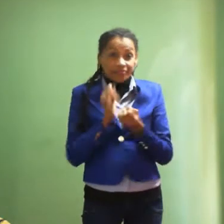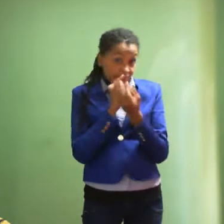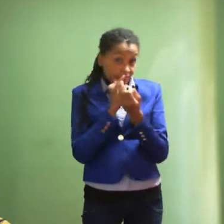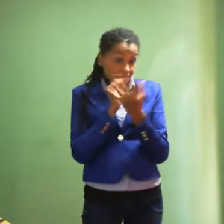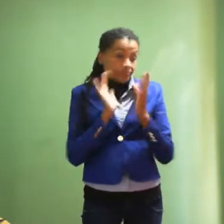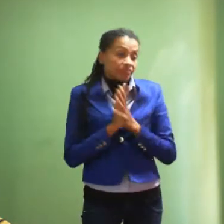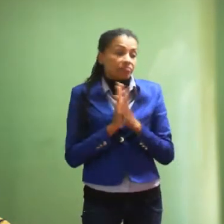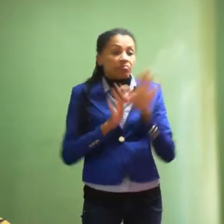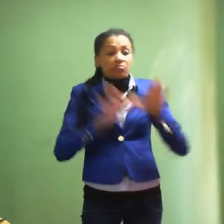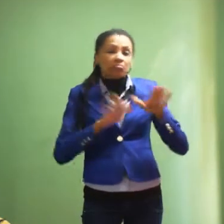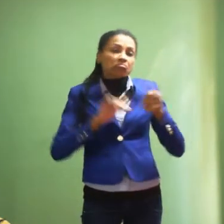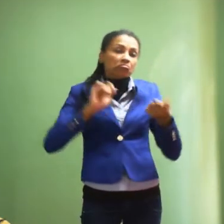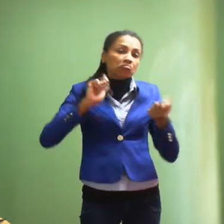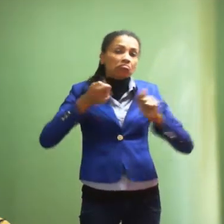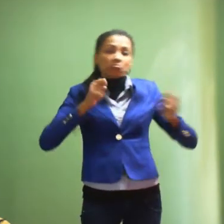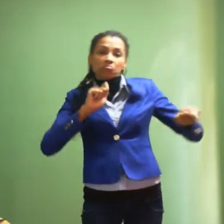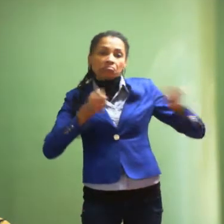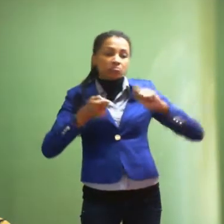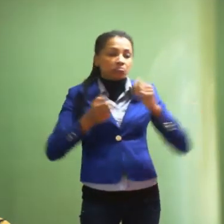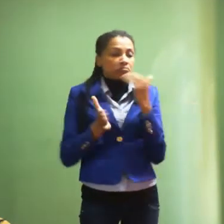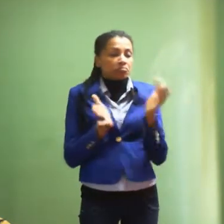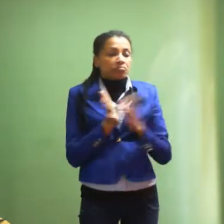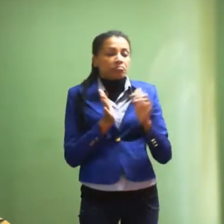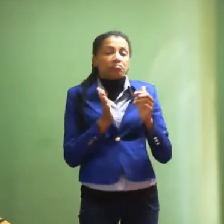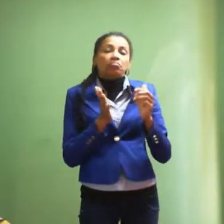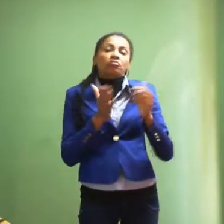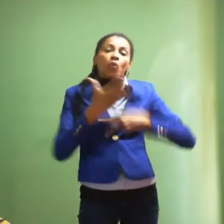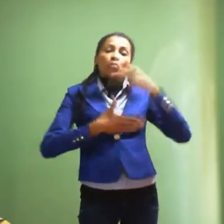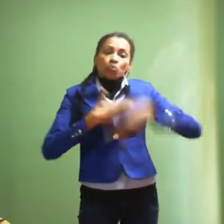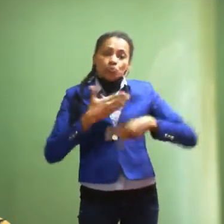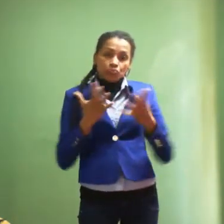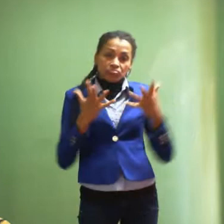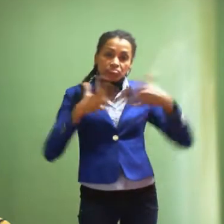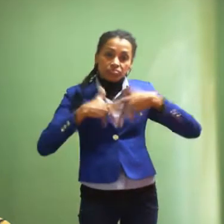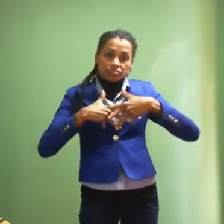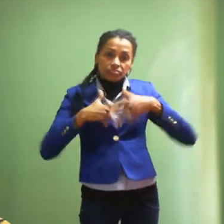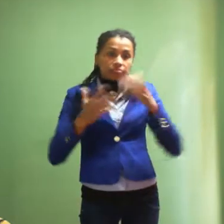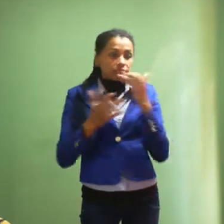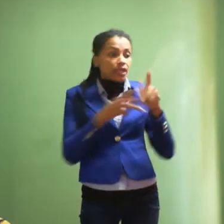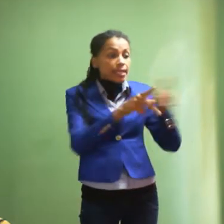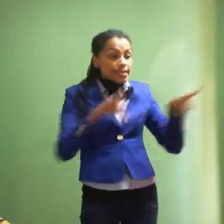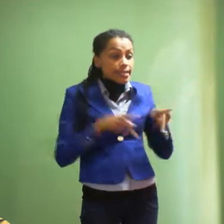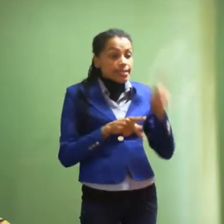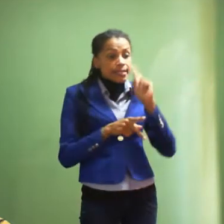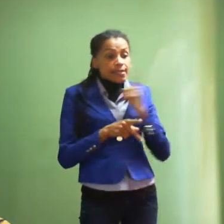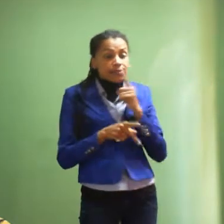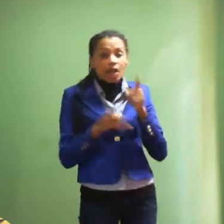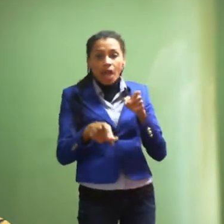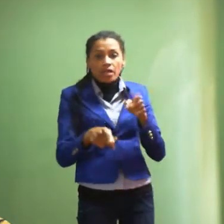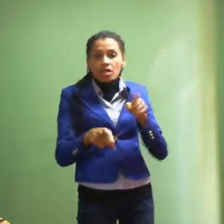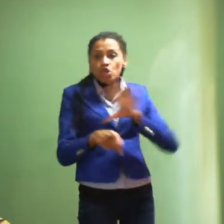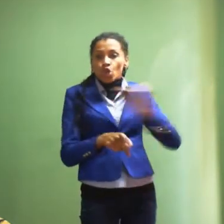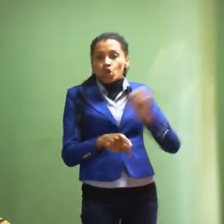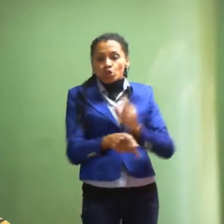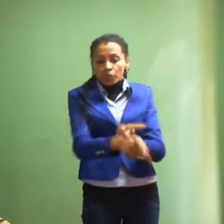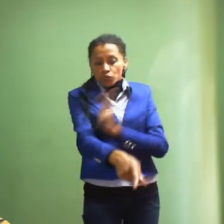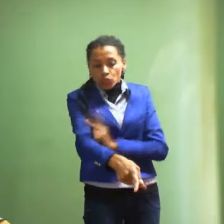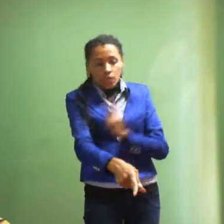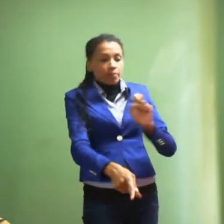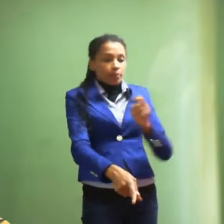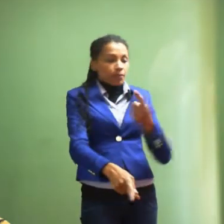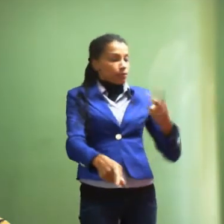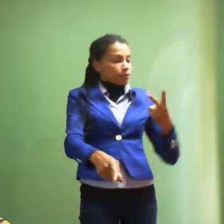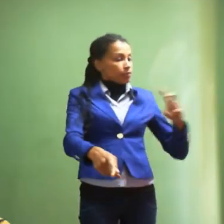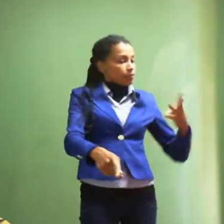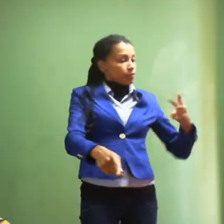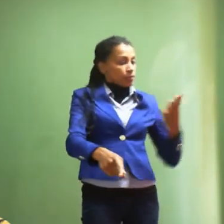estamos trabajando con proyectos pedagógicos integrados en un aula para sordos, por ejemplo, donde hay niños desde preescolar hasta quinto, además de